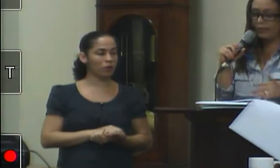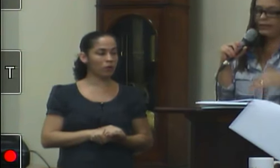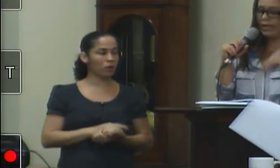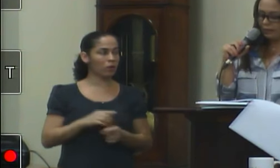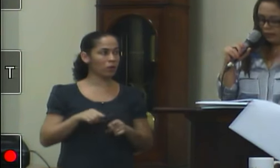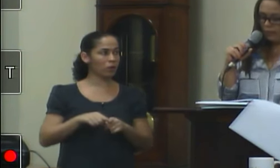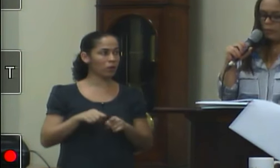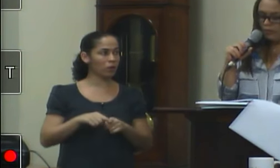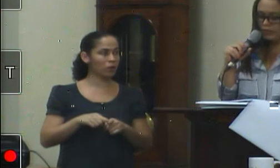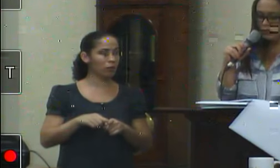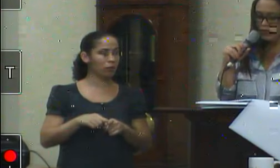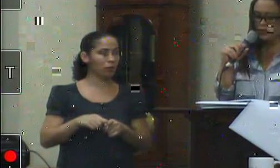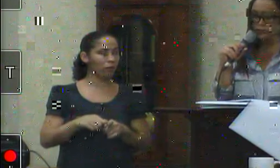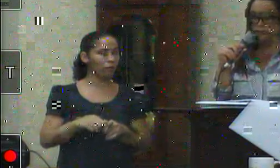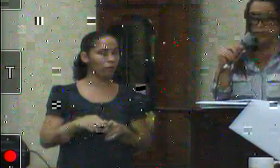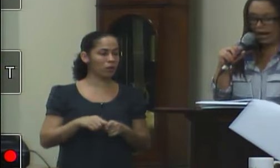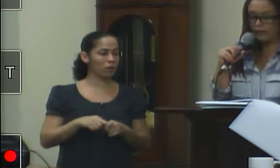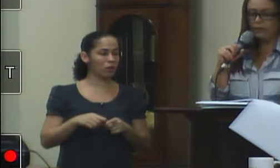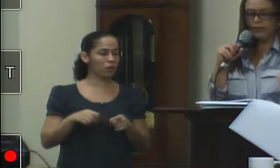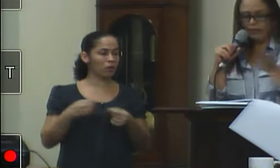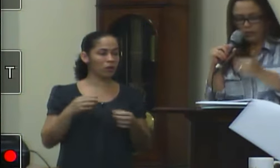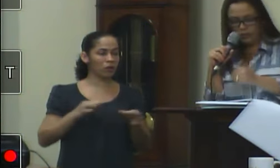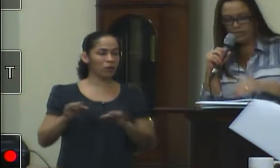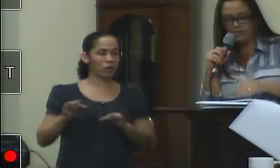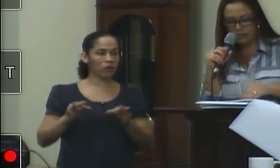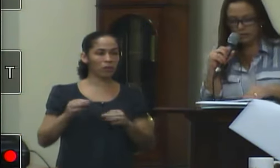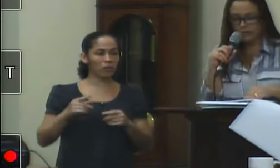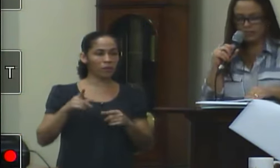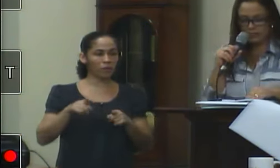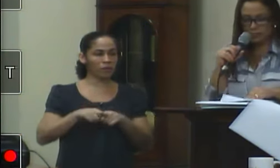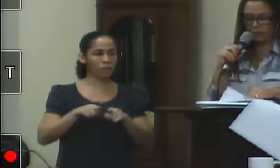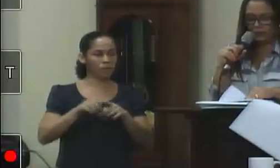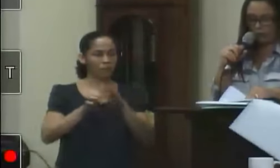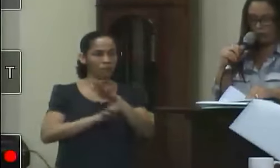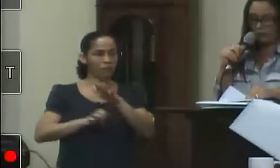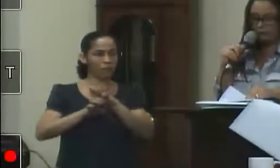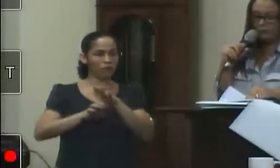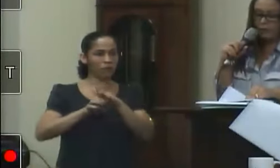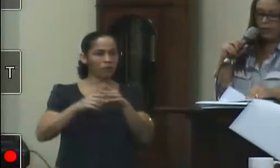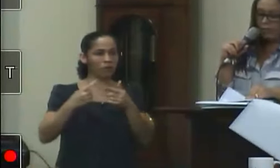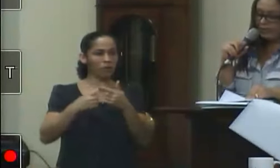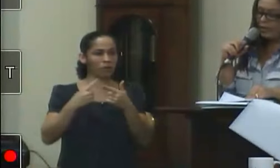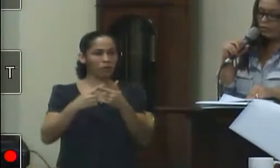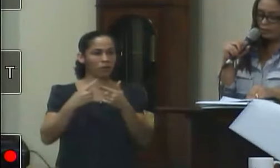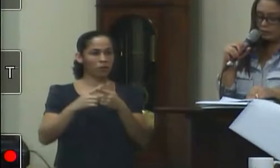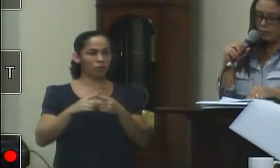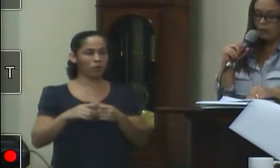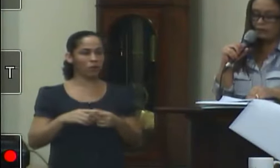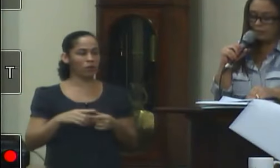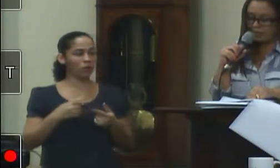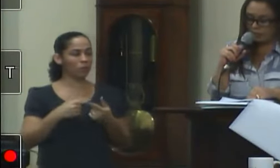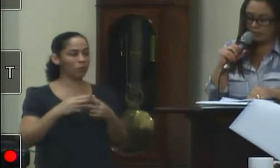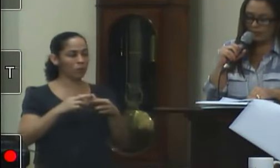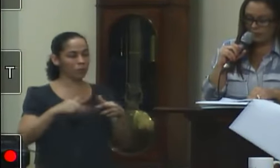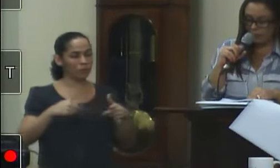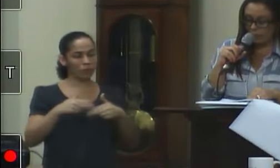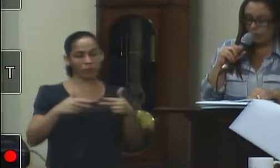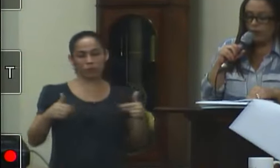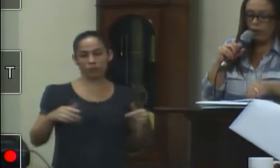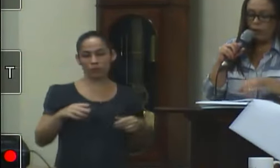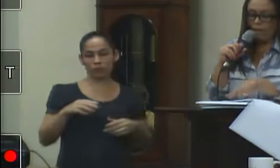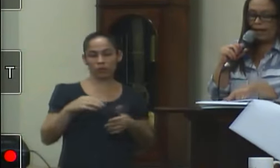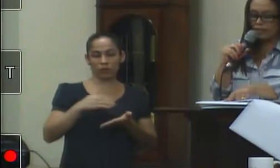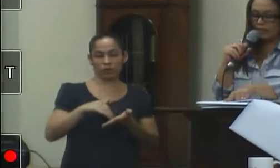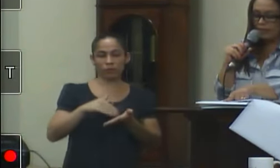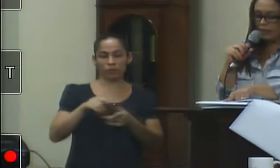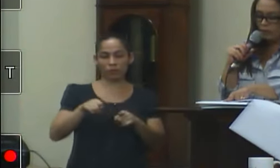falei que muitas empresas faltaram e que nós já estamos fazendo outra agora. Material de escritório também já aconteceu.